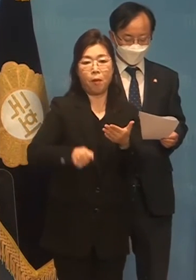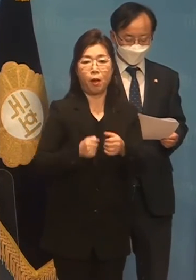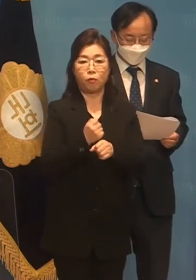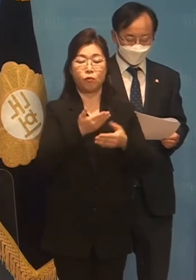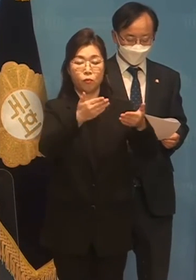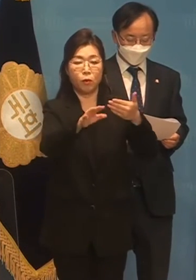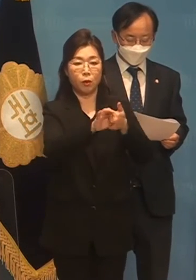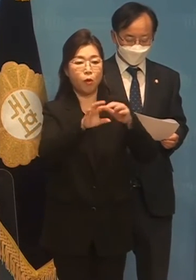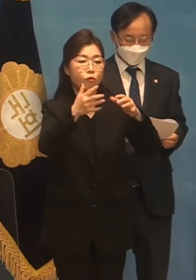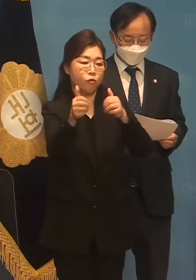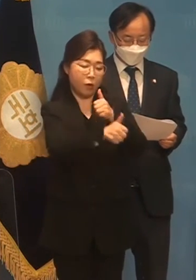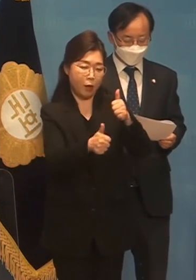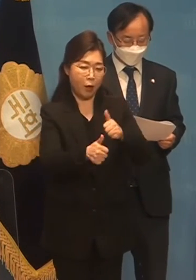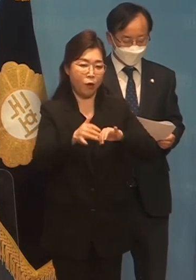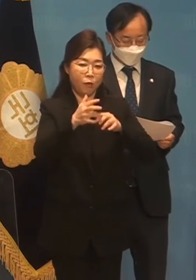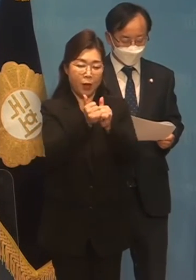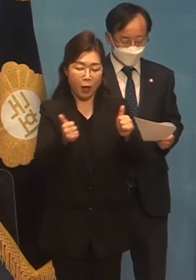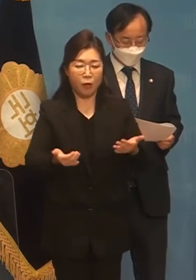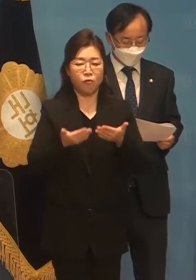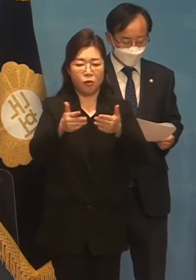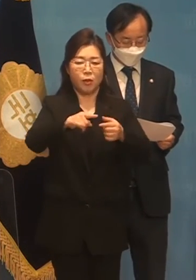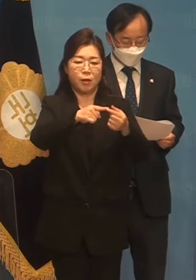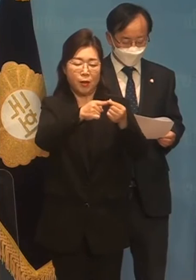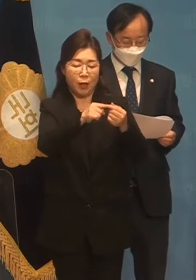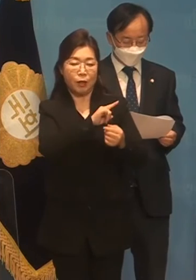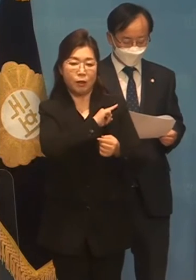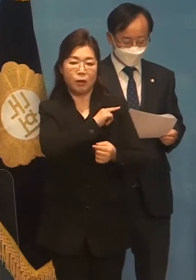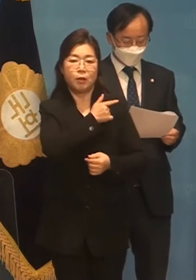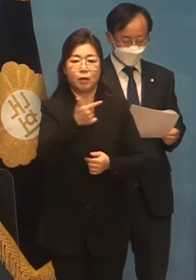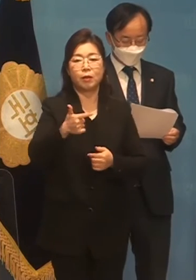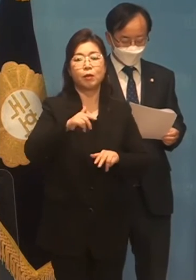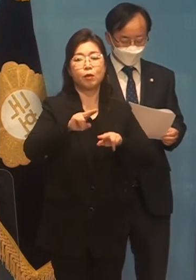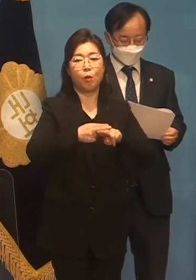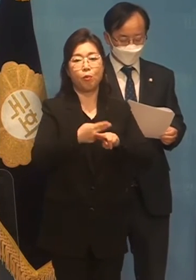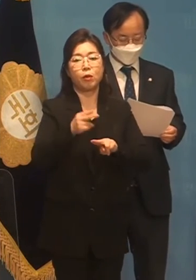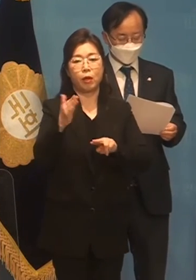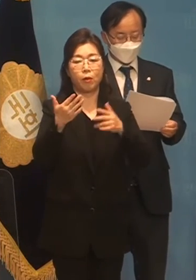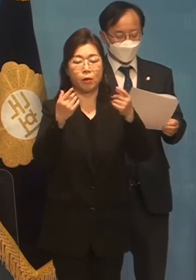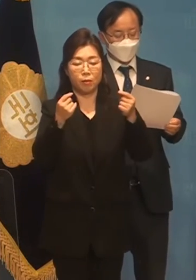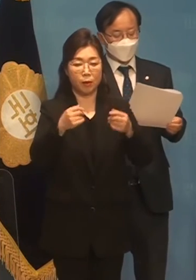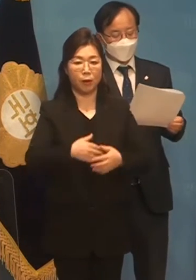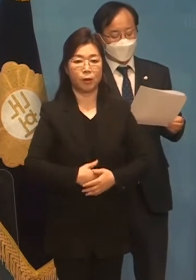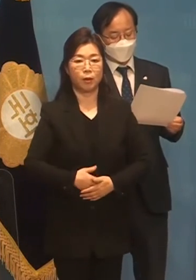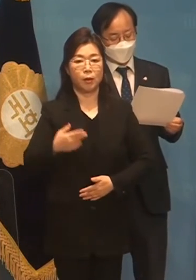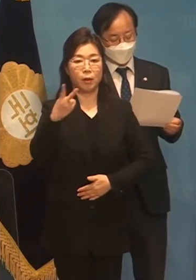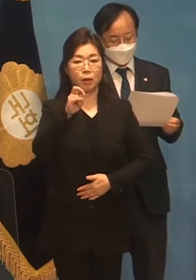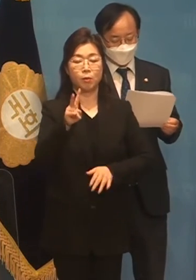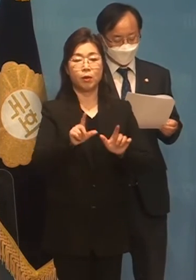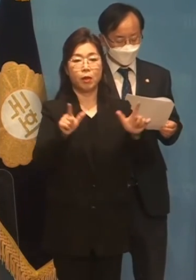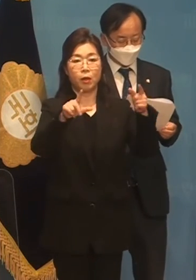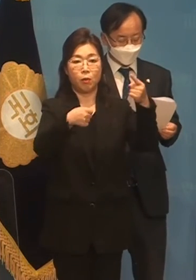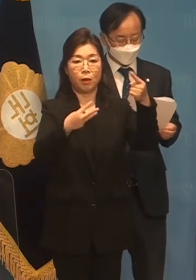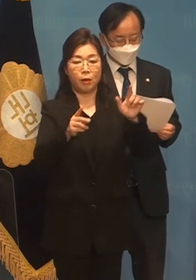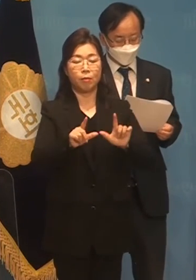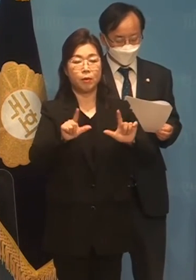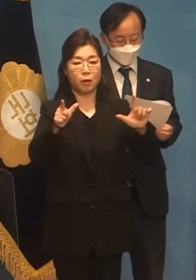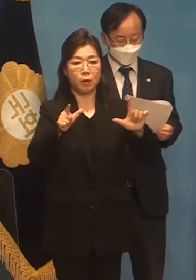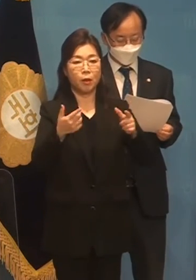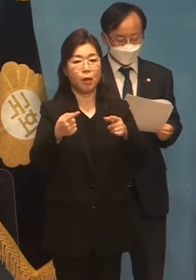통과시킨다면 국회가 국민께 드리는 가장 반가운 선물이 될 것입니다. 2022년 1월